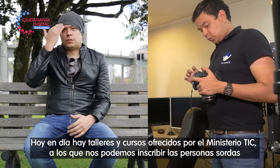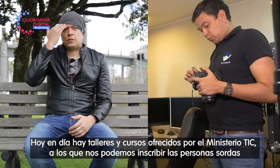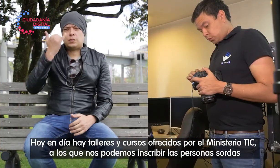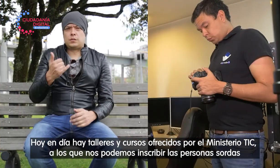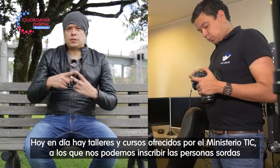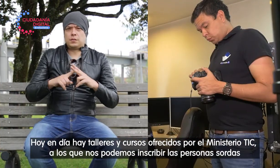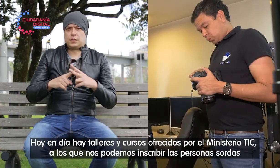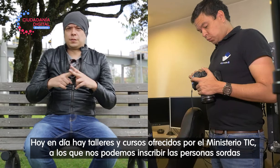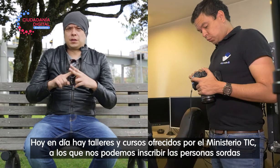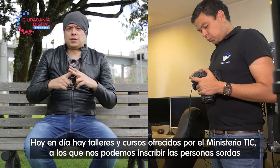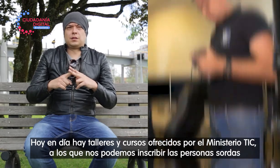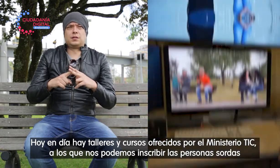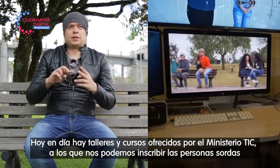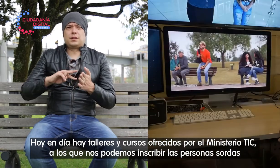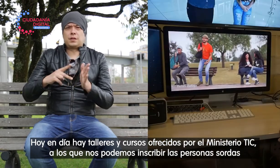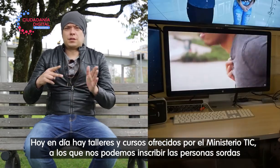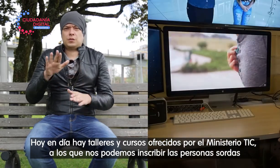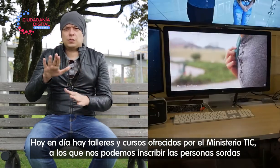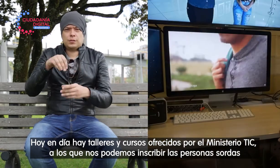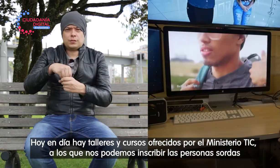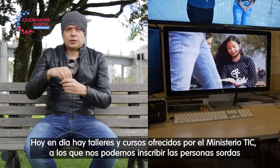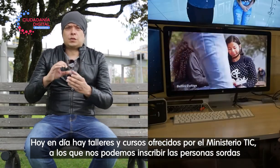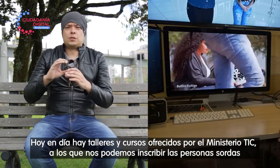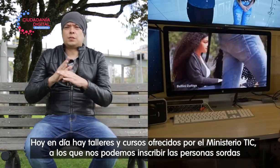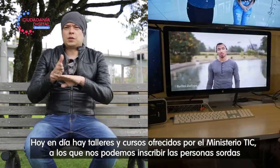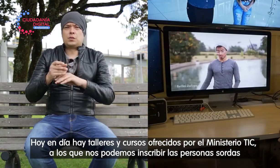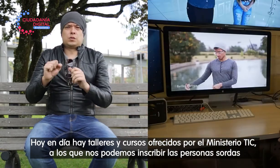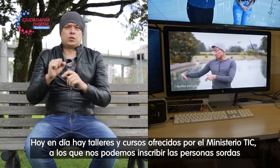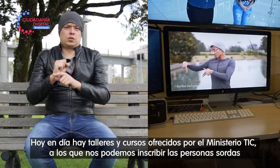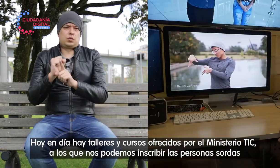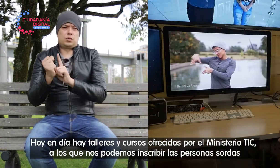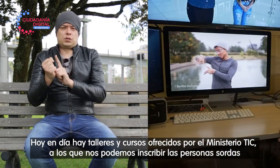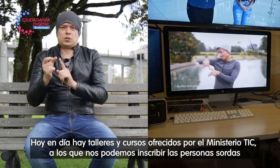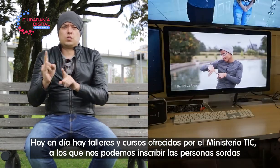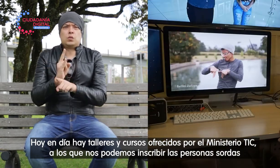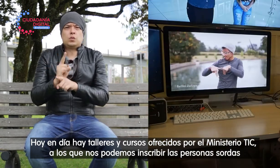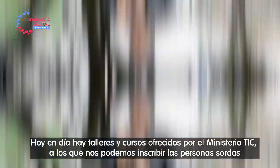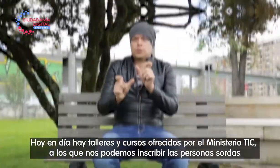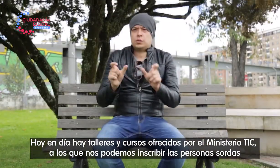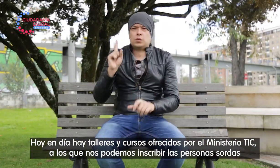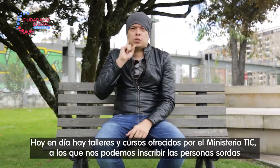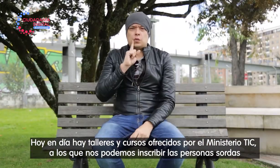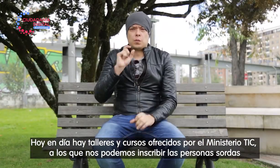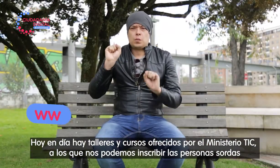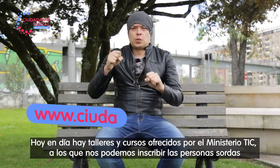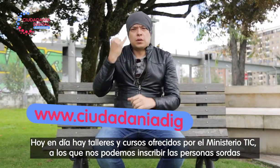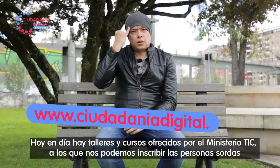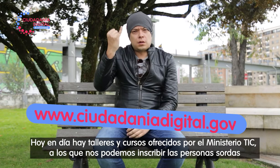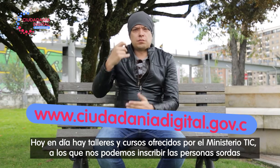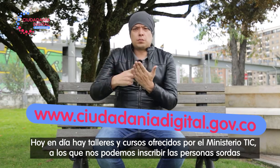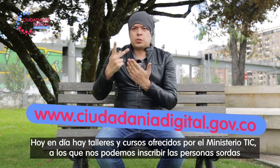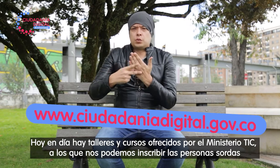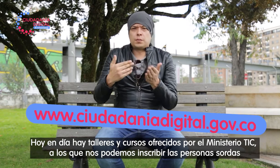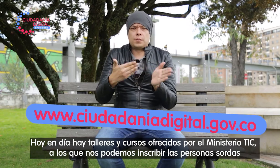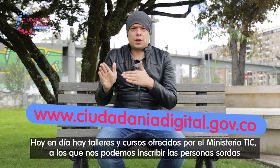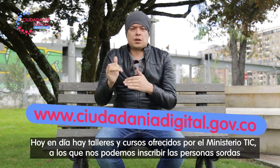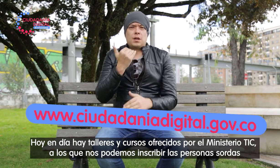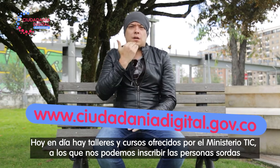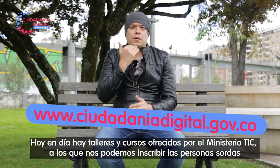hoy en día hay talleres y cursos ofrecidos por el ministerio tics a los que nos podemos inscribir las personas sordas